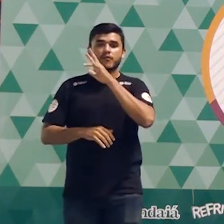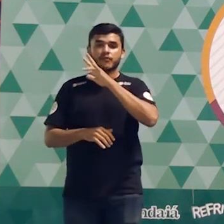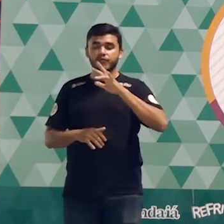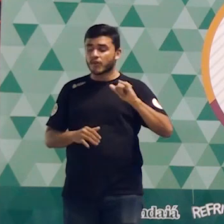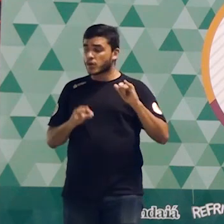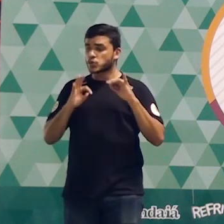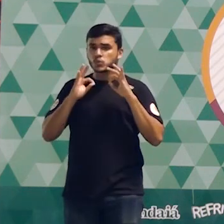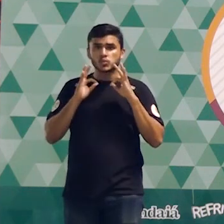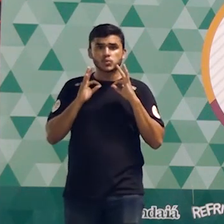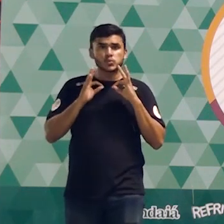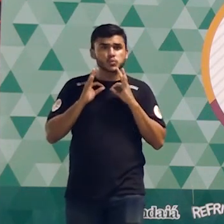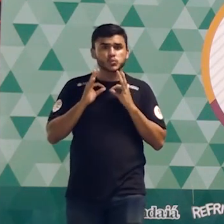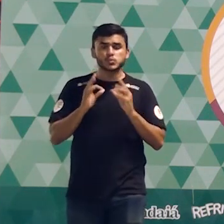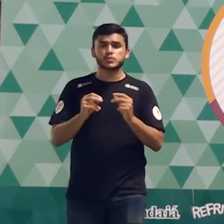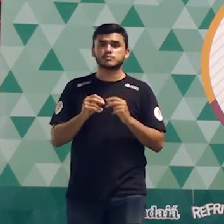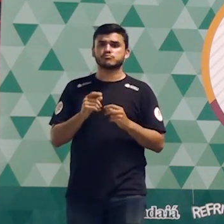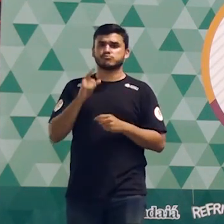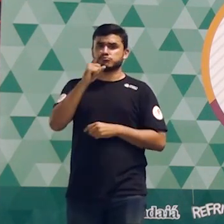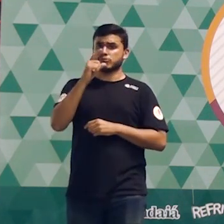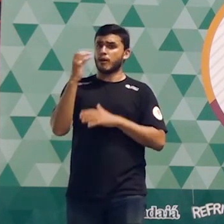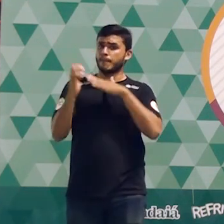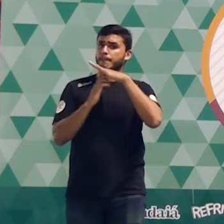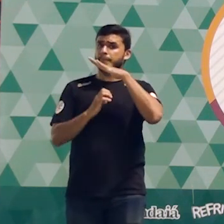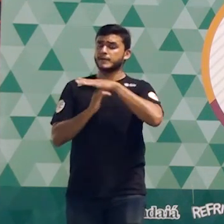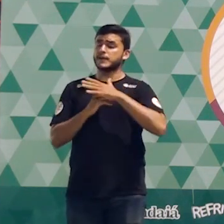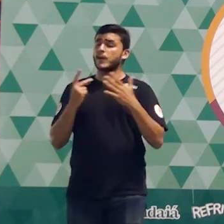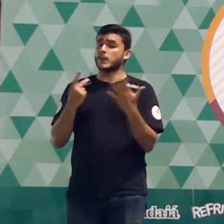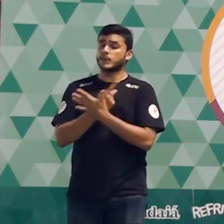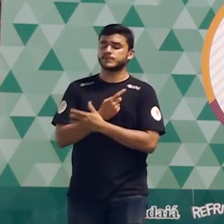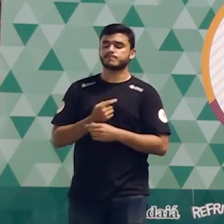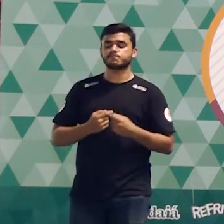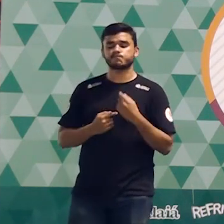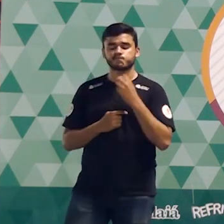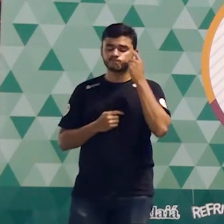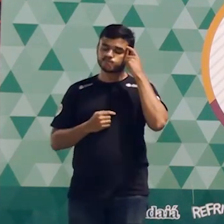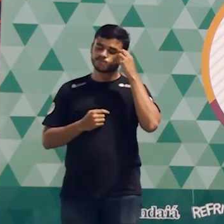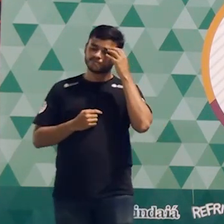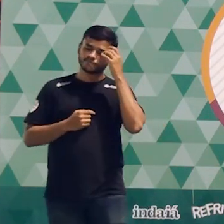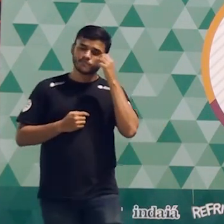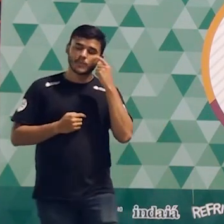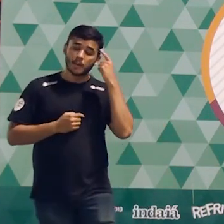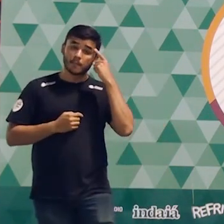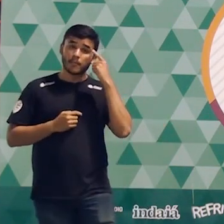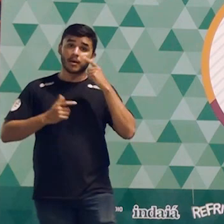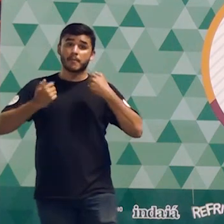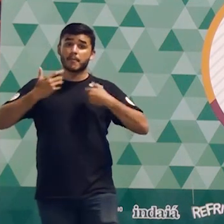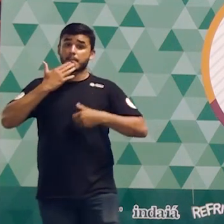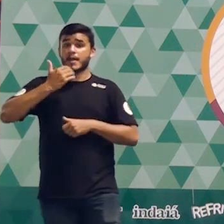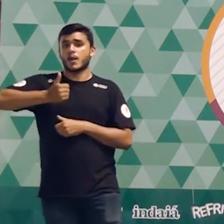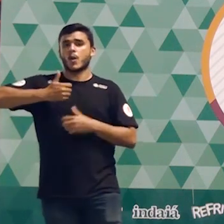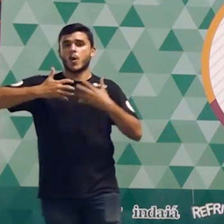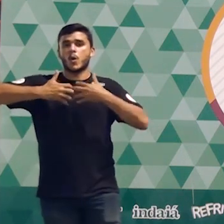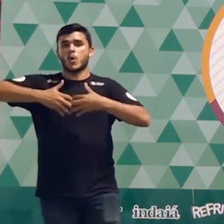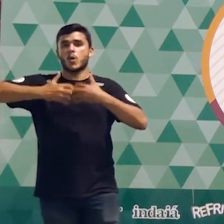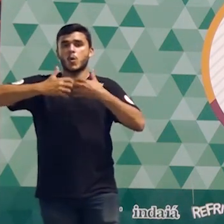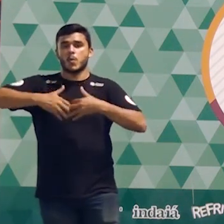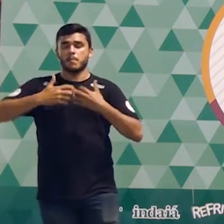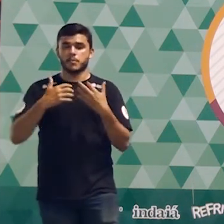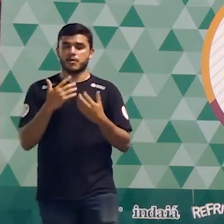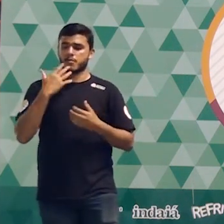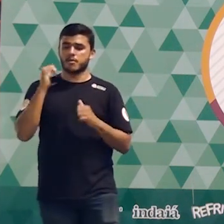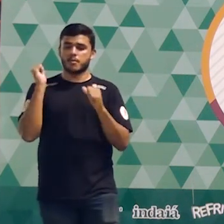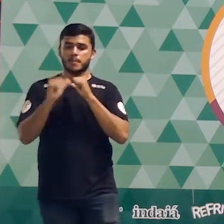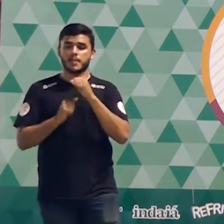Honda. Aí o que aconteceu? A empresa pensou, é melhor a gente trocar esse pessoal por robô. Chegaram